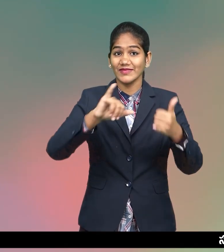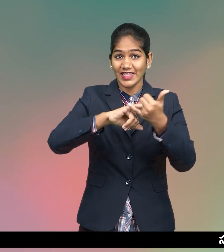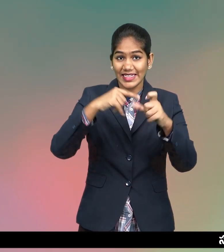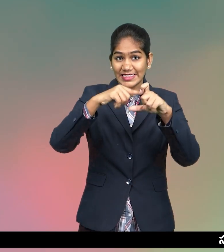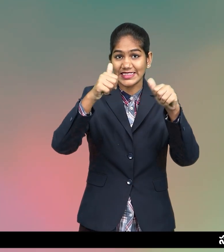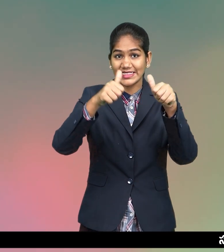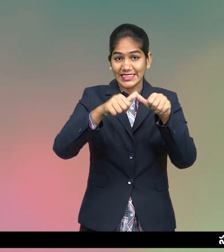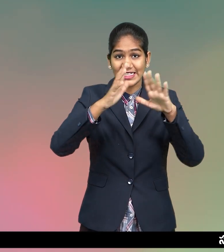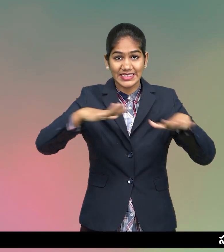సముద్రపు గాలి